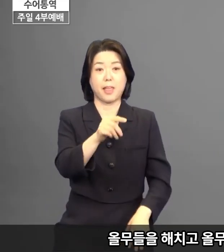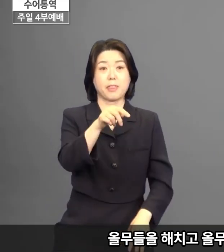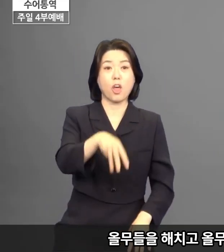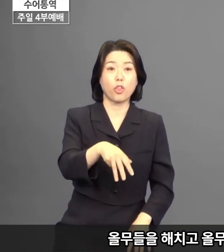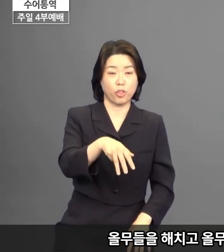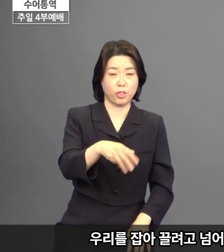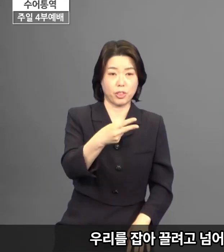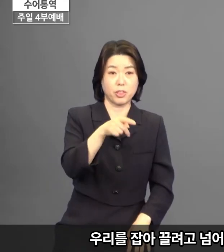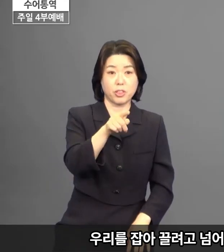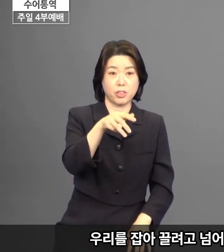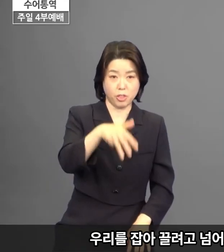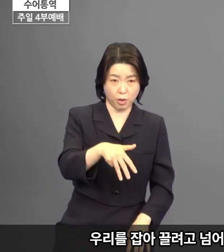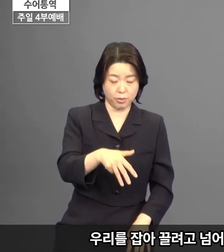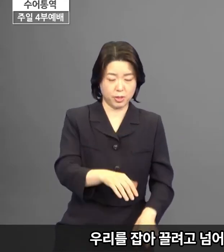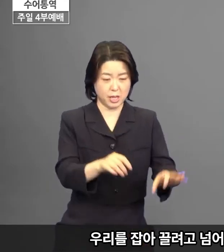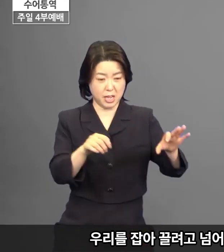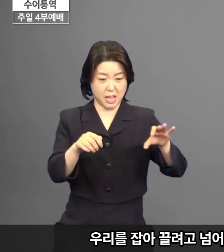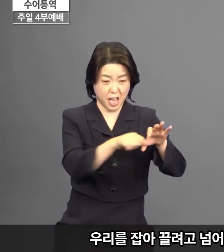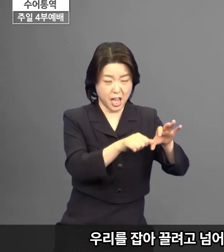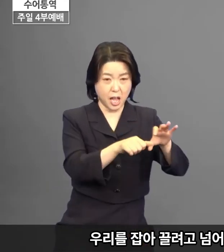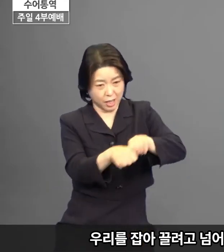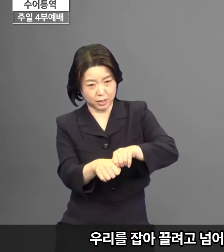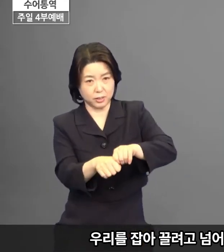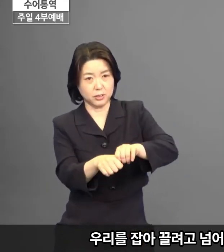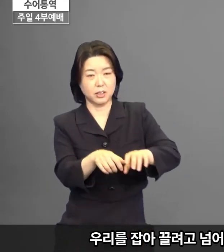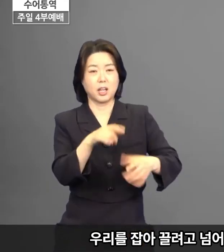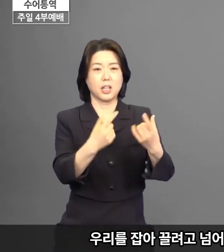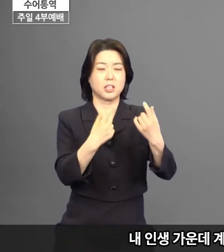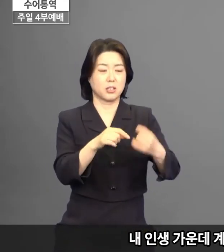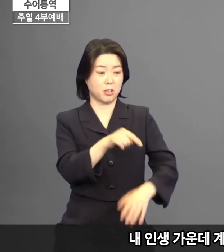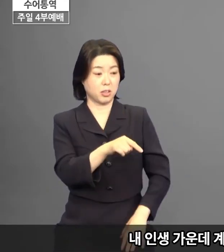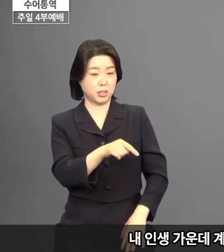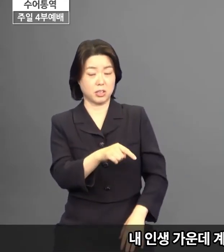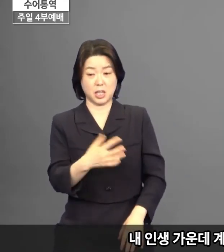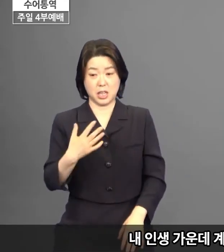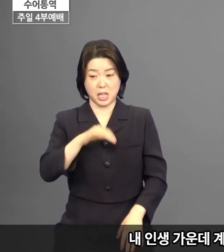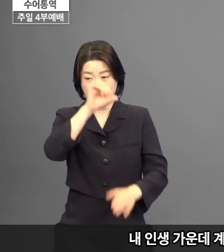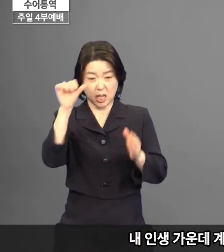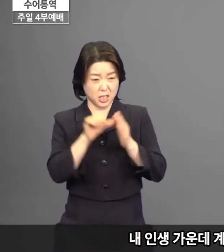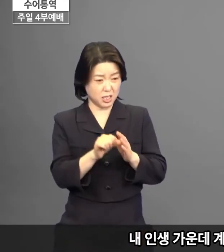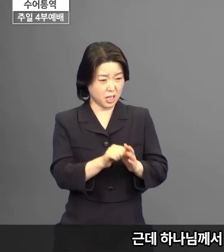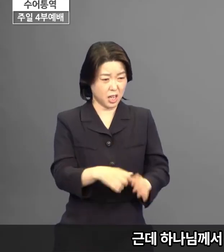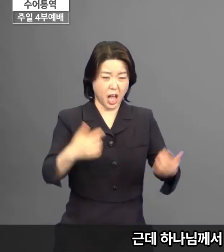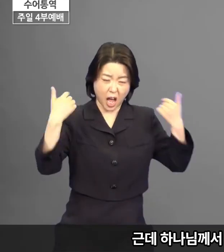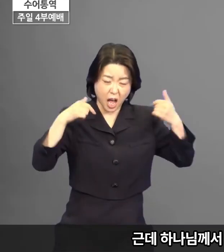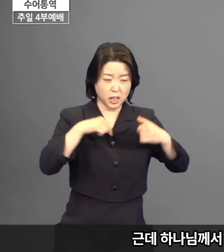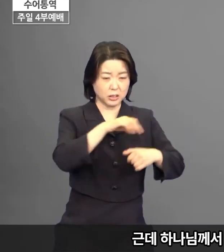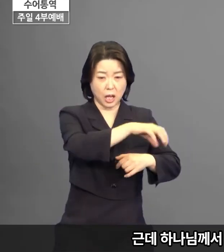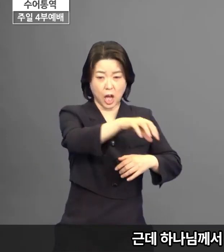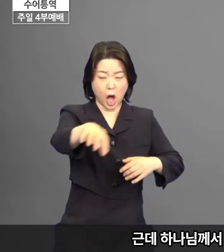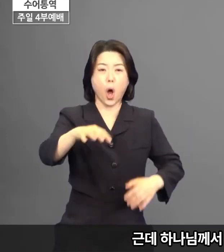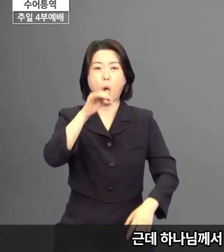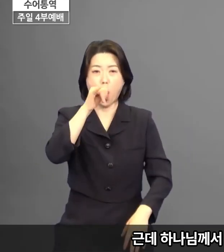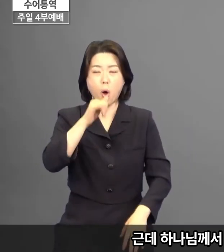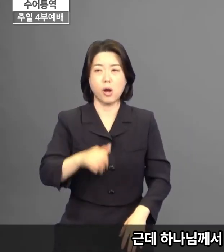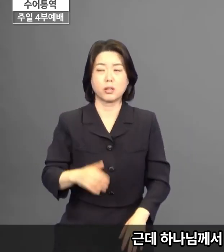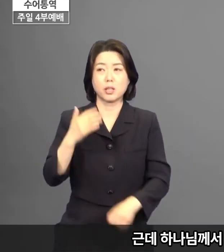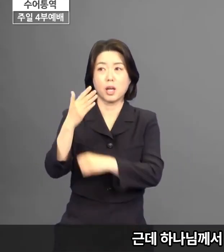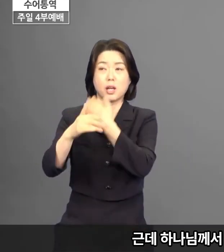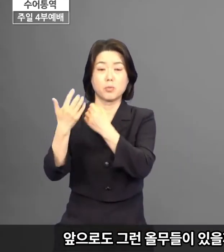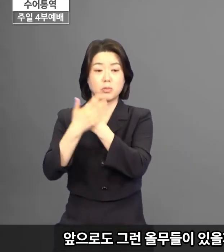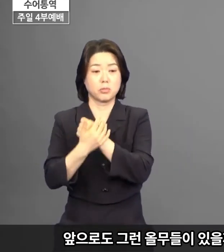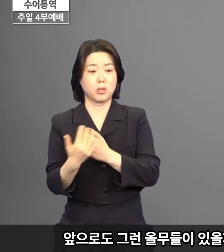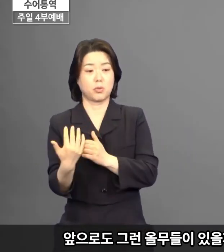덫입니다. 우리를 잡아 끌려고 넘어뜨리려고 하는 함정과 덫이 내 인생 가운데 계속 있었다는 거예요. 그런데 하나님께서 은혜를